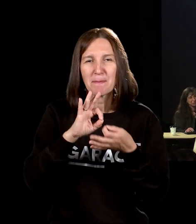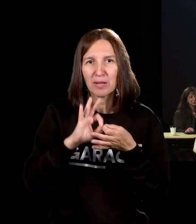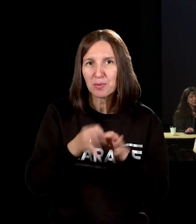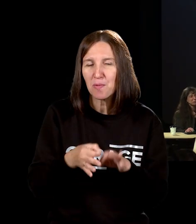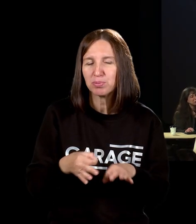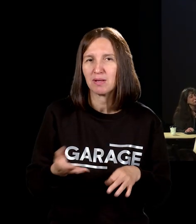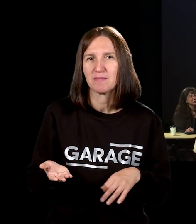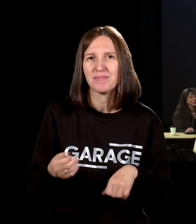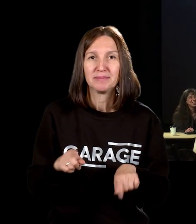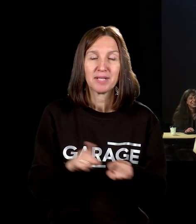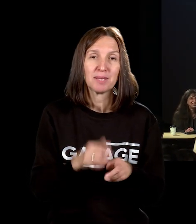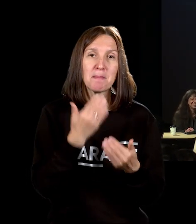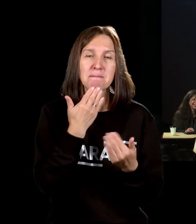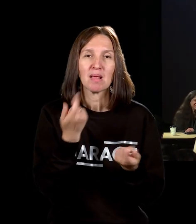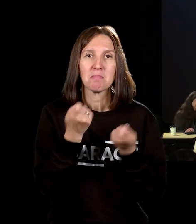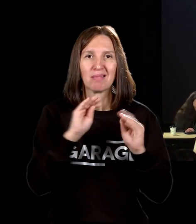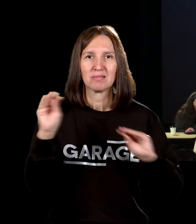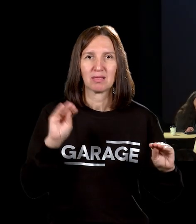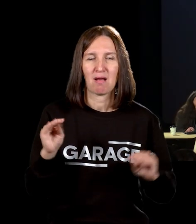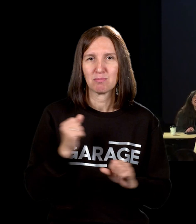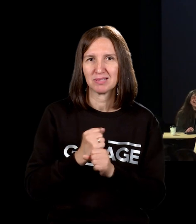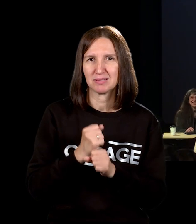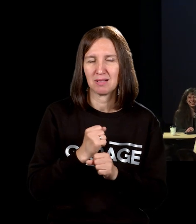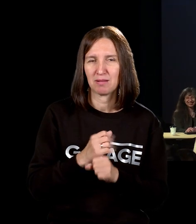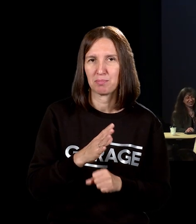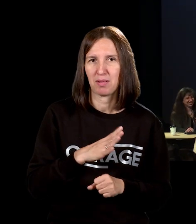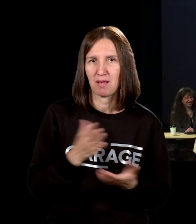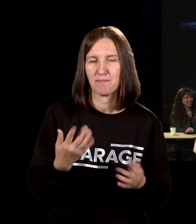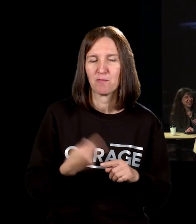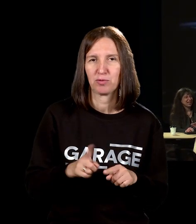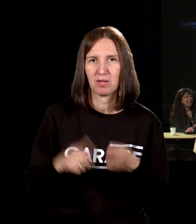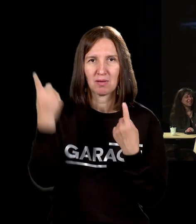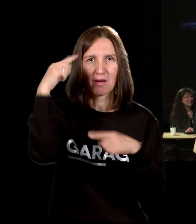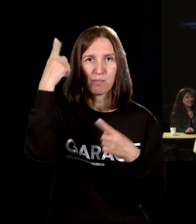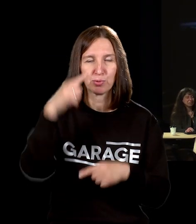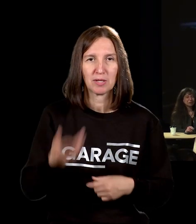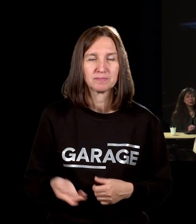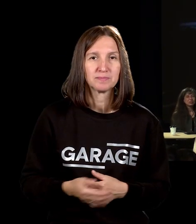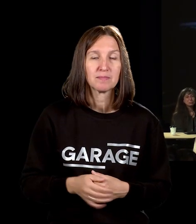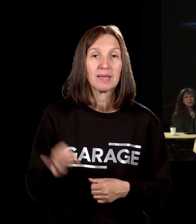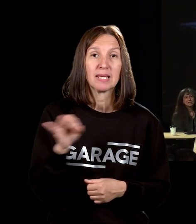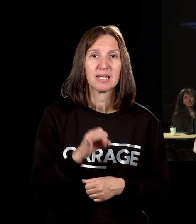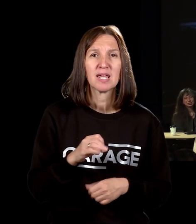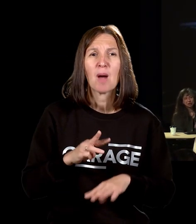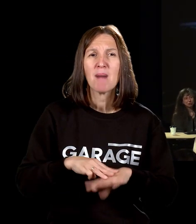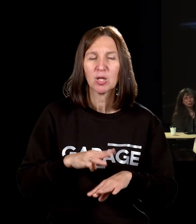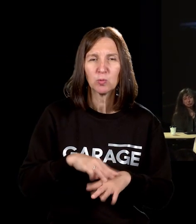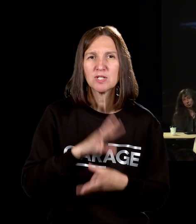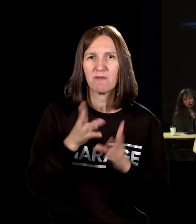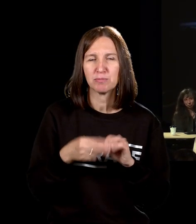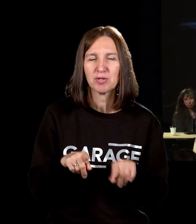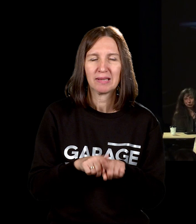с такими милыми деталями сделанная работа. И Макдональдс вообще один из